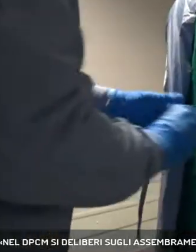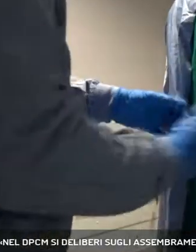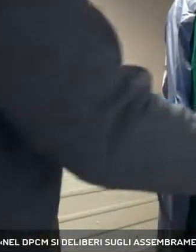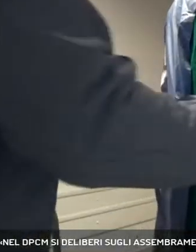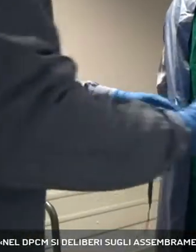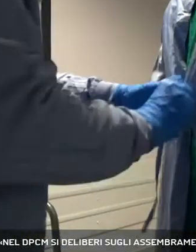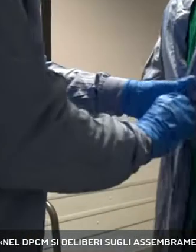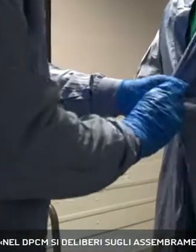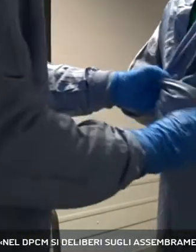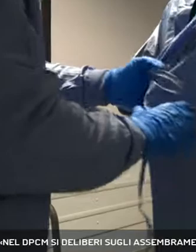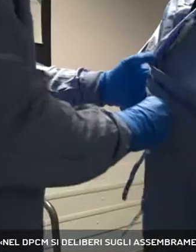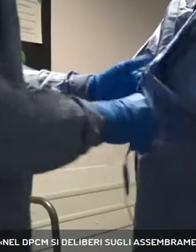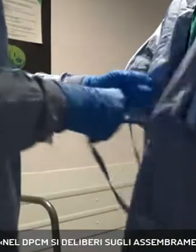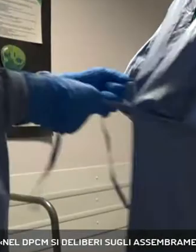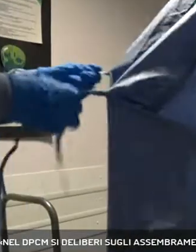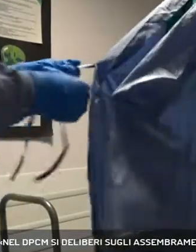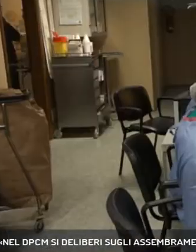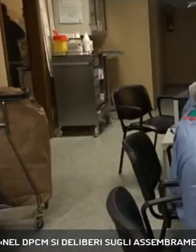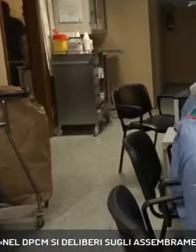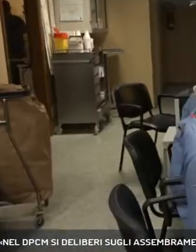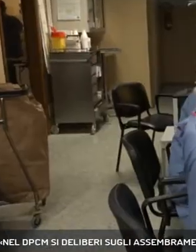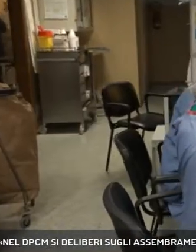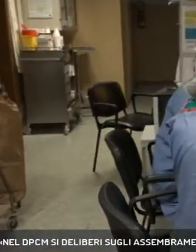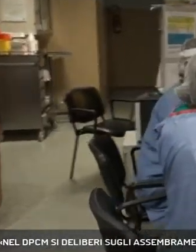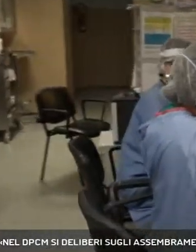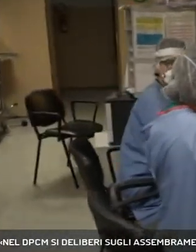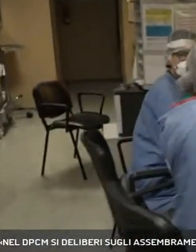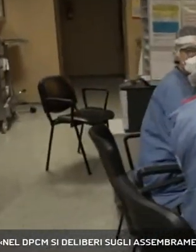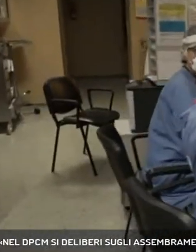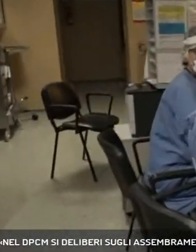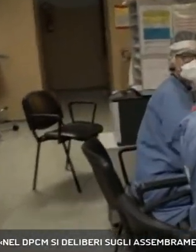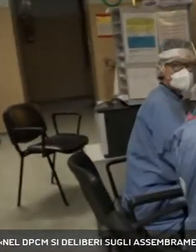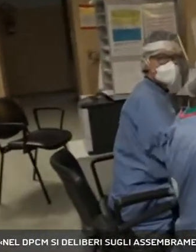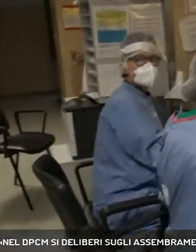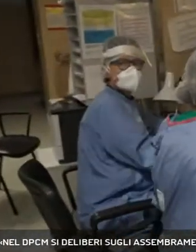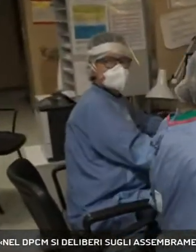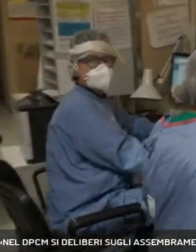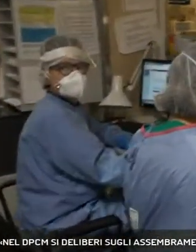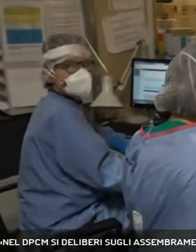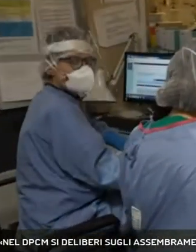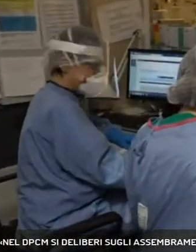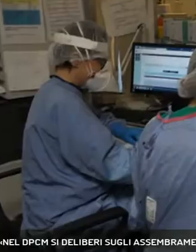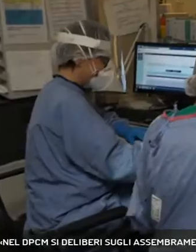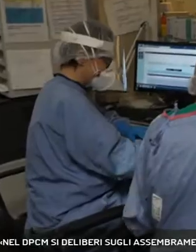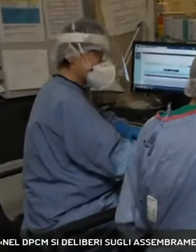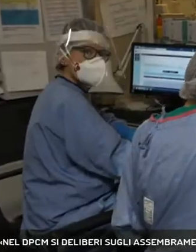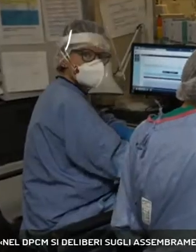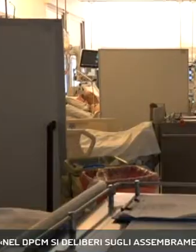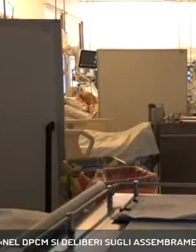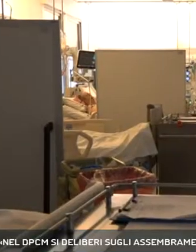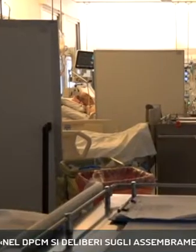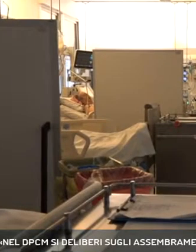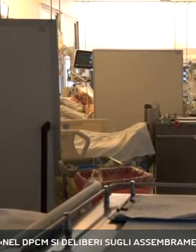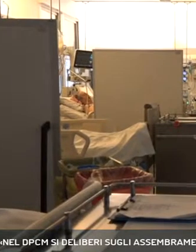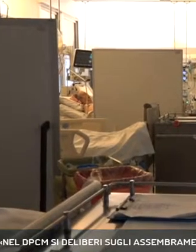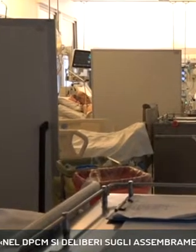dato che si inserisce in un'analisi più ampia dell'epidemia che ha raggiunto la parte alta della curva con un quarto dei positivi sui tamponi rispetto a marzo ma